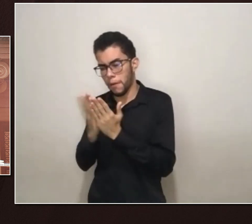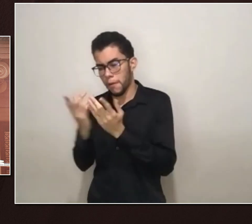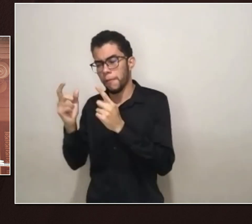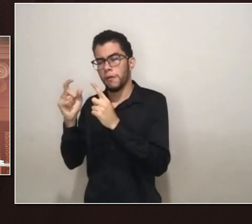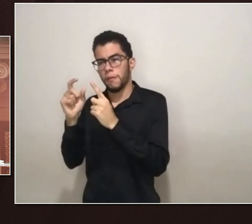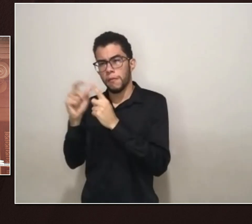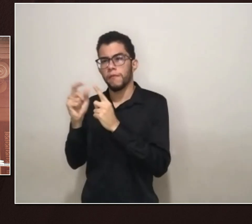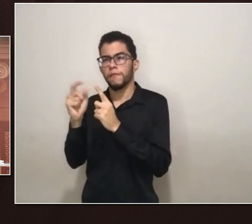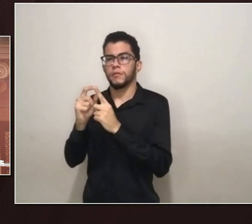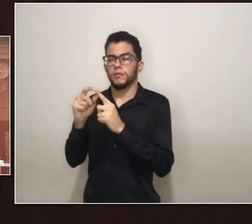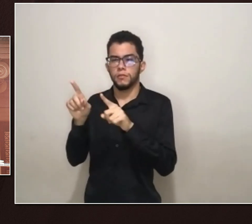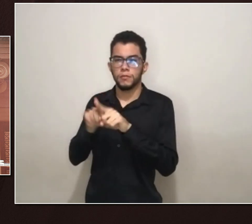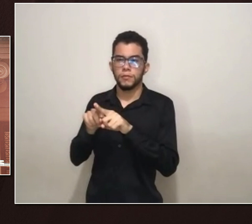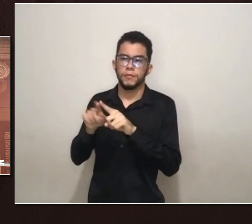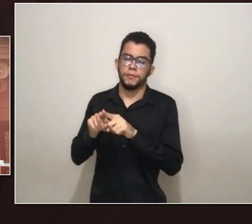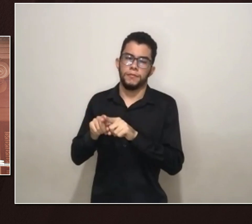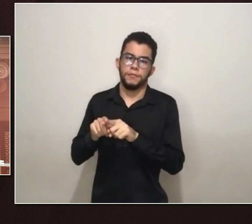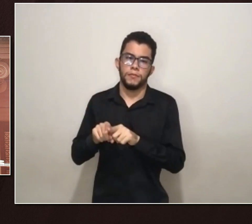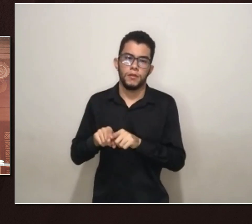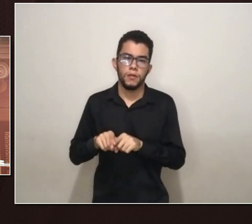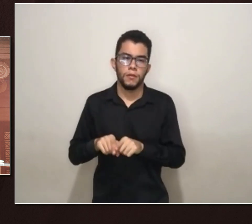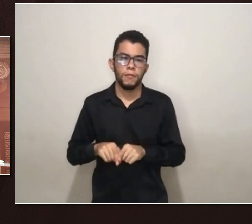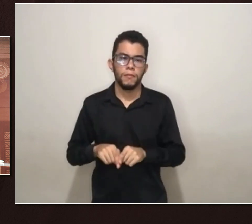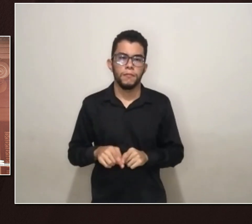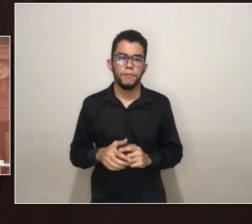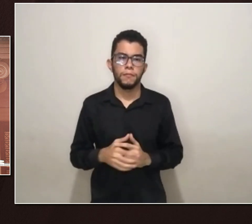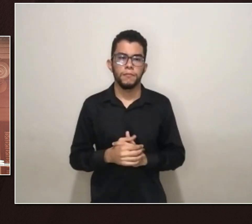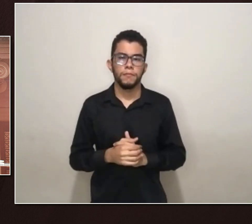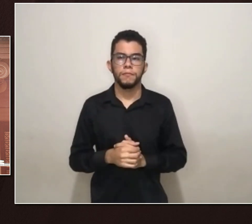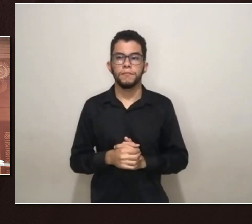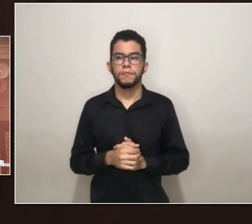a brilhar, tá bom?